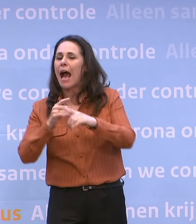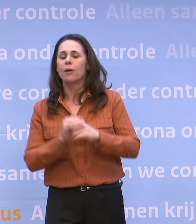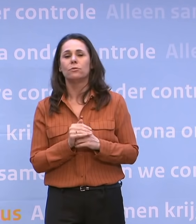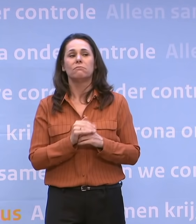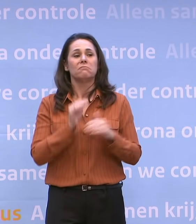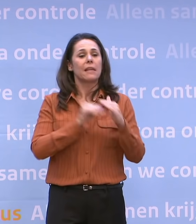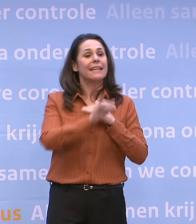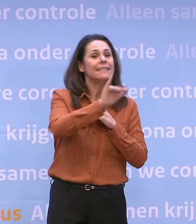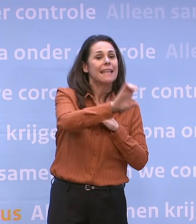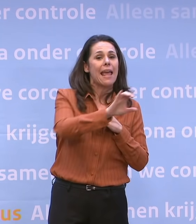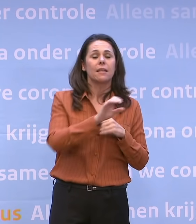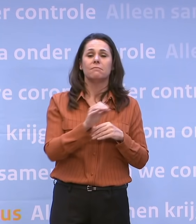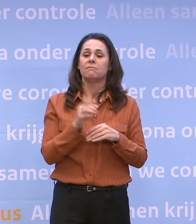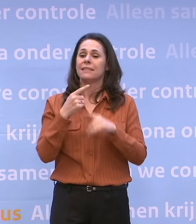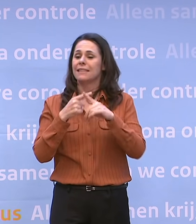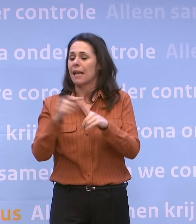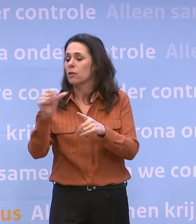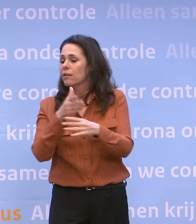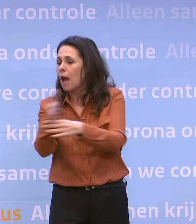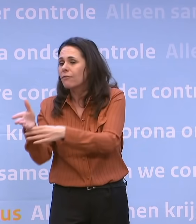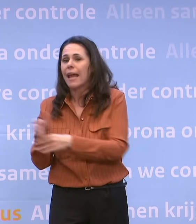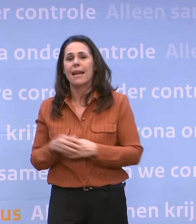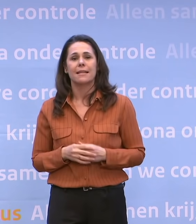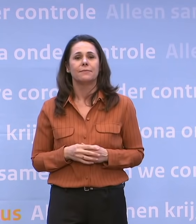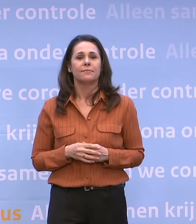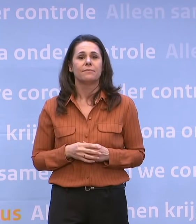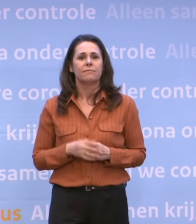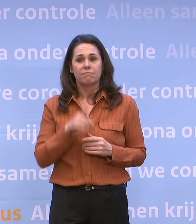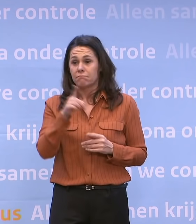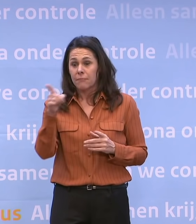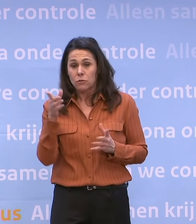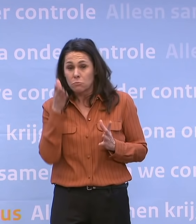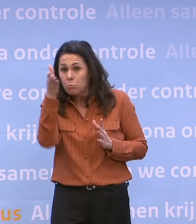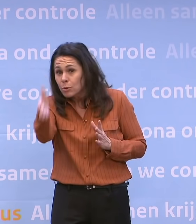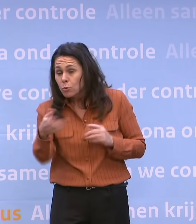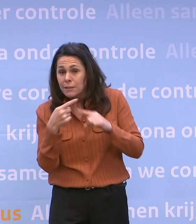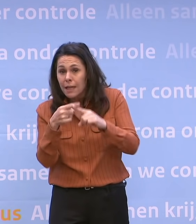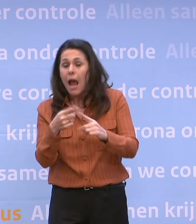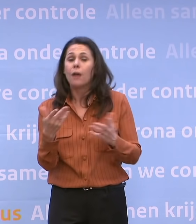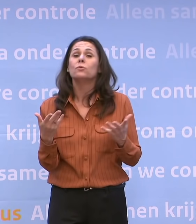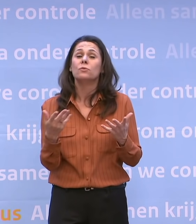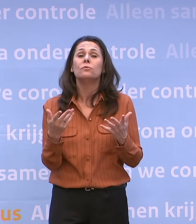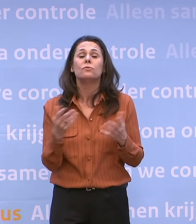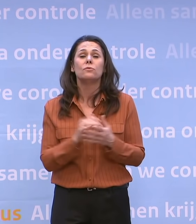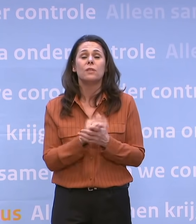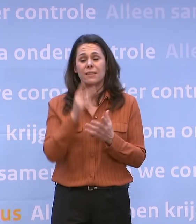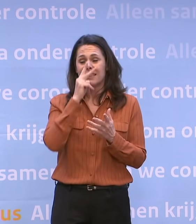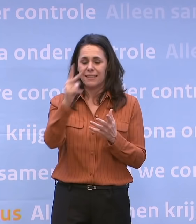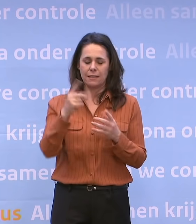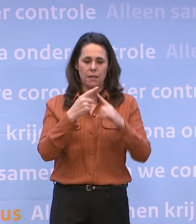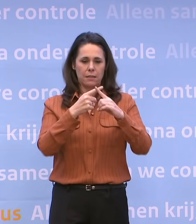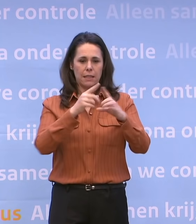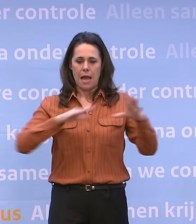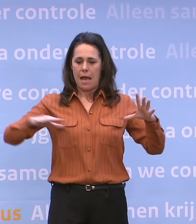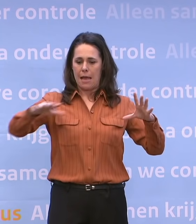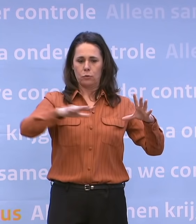andere afdelingen binnen de ziekenhuizen. En als je langs gaat bij een ziekenhuis, en dat zult u ook zien, dan zie je eigenlijk dat die ziekenhuizen